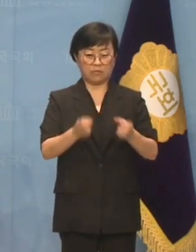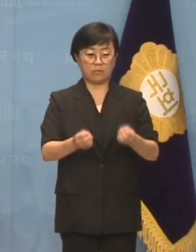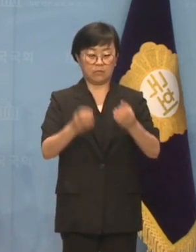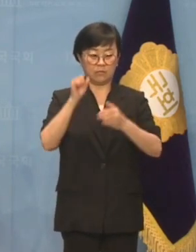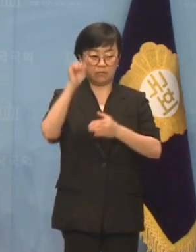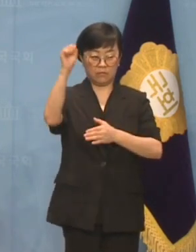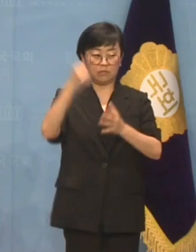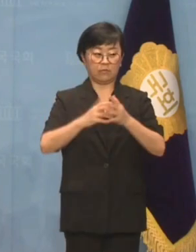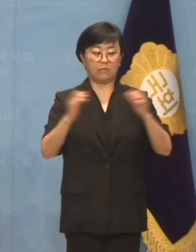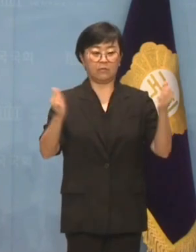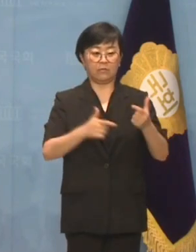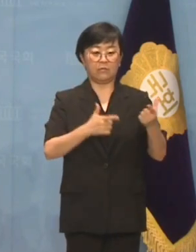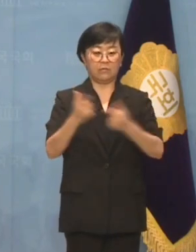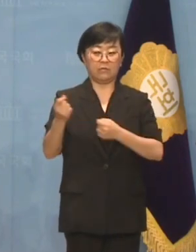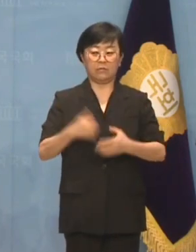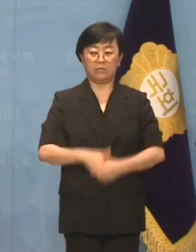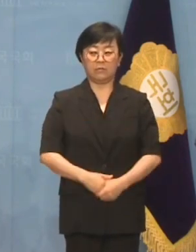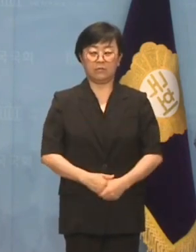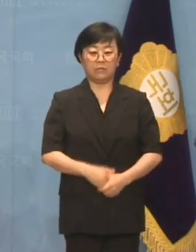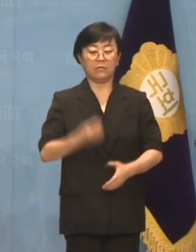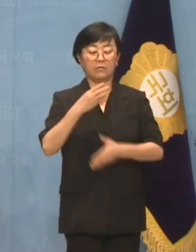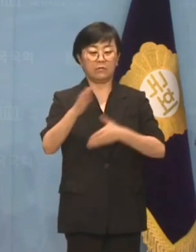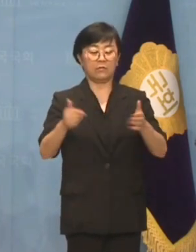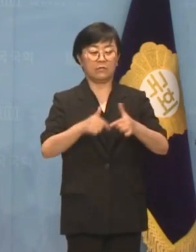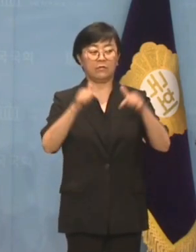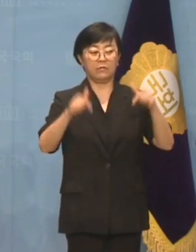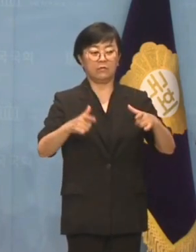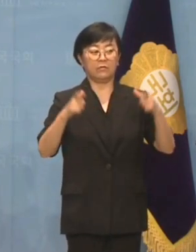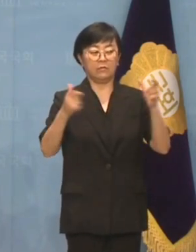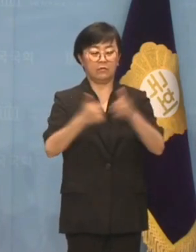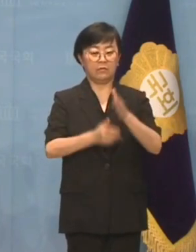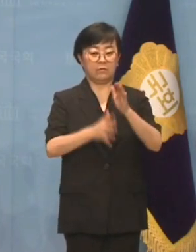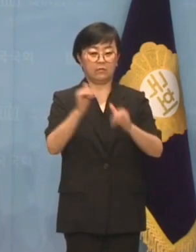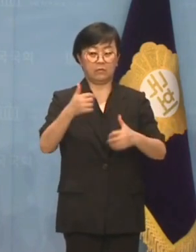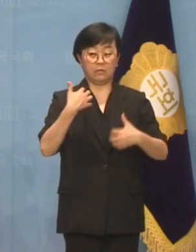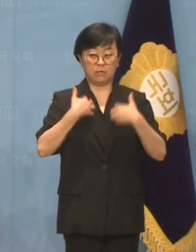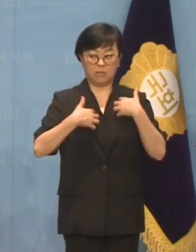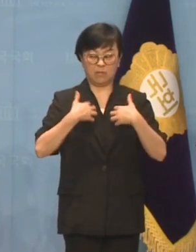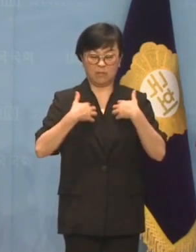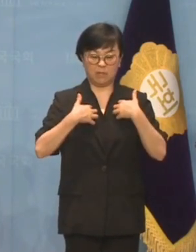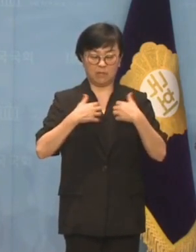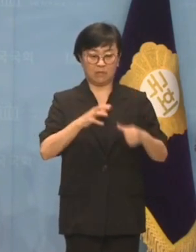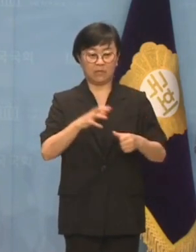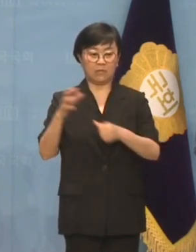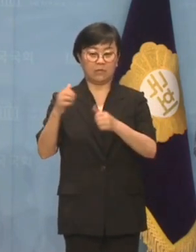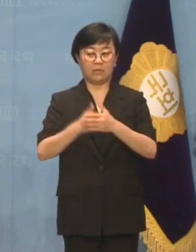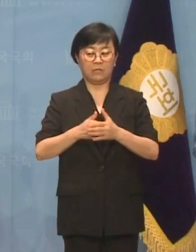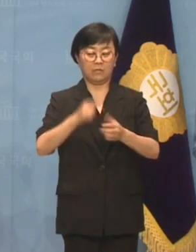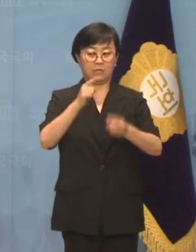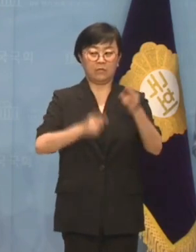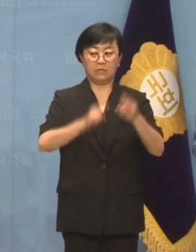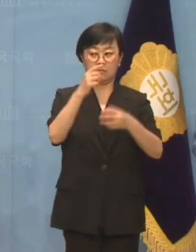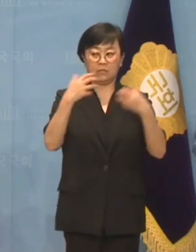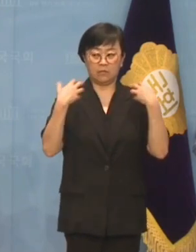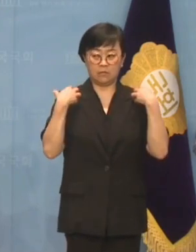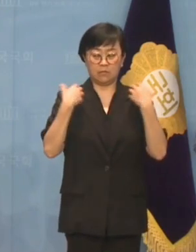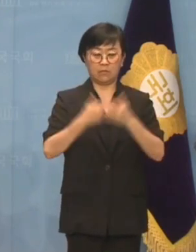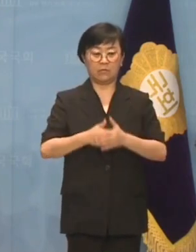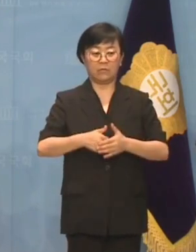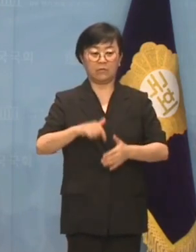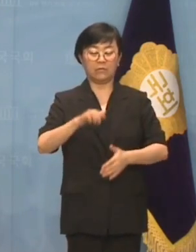개통식 규탄 국회의원 일동은 경기 서부권 시민의 기쁨을 정략적 도구로 이용한 윤석열